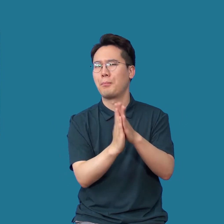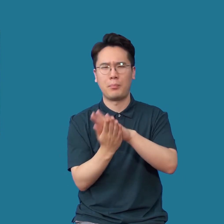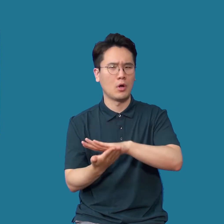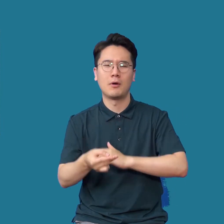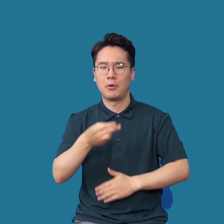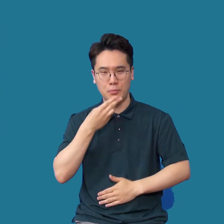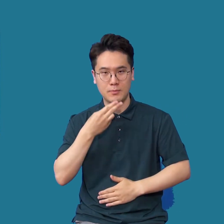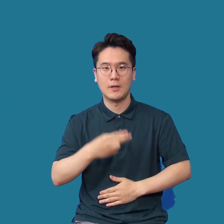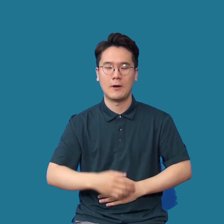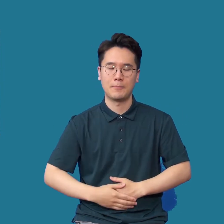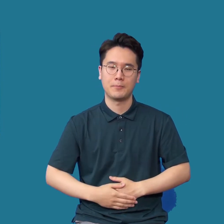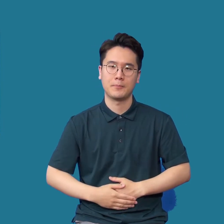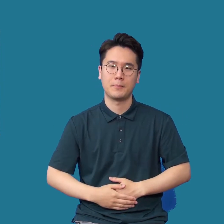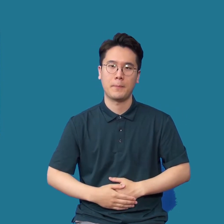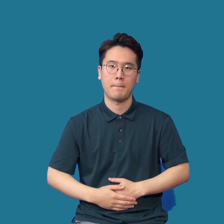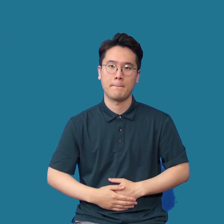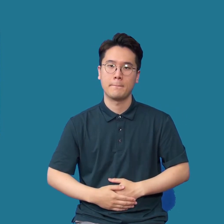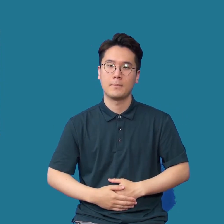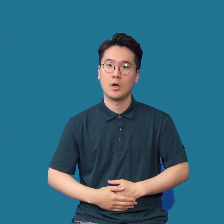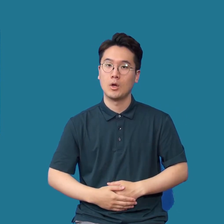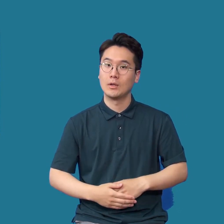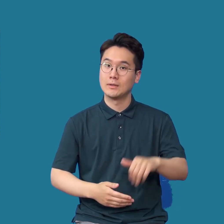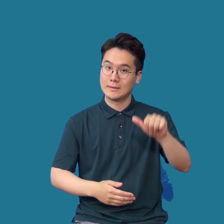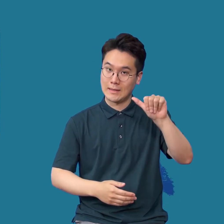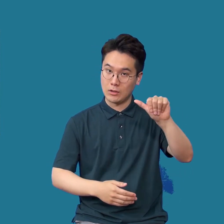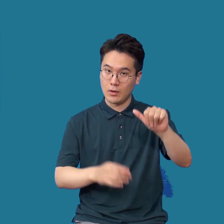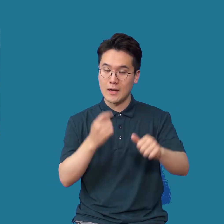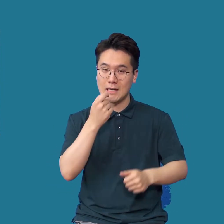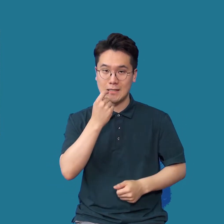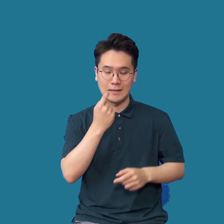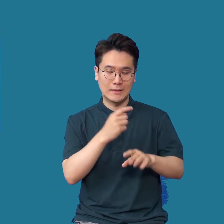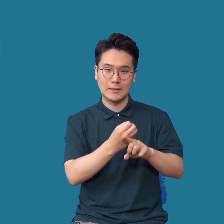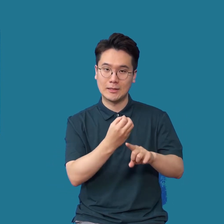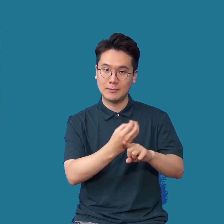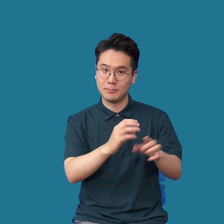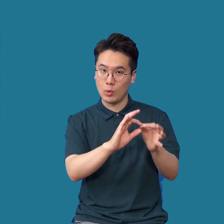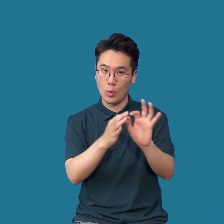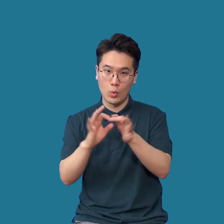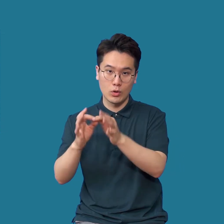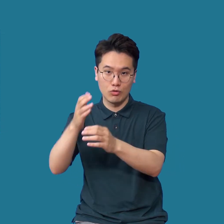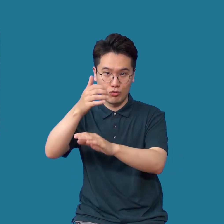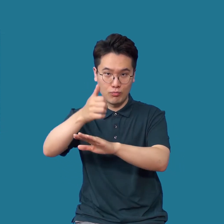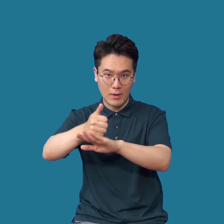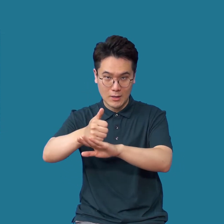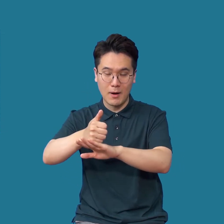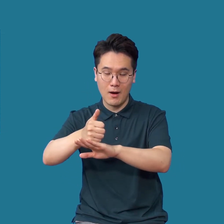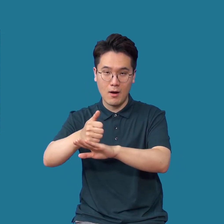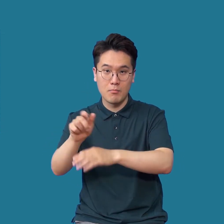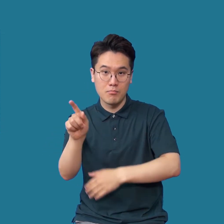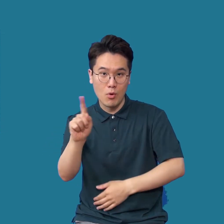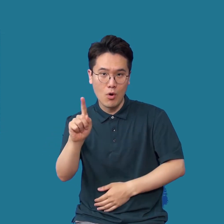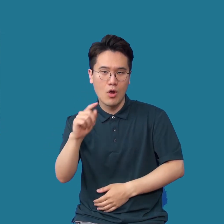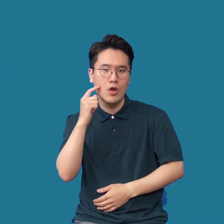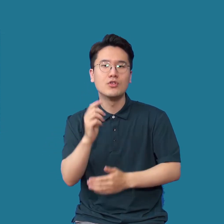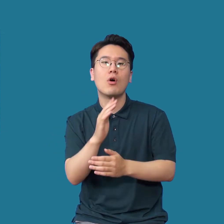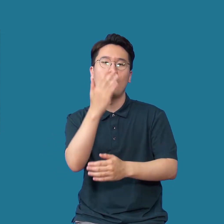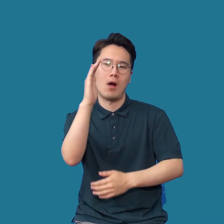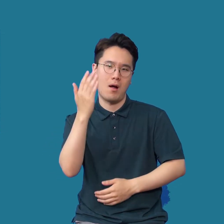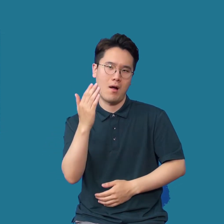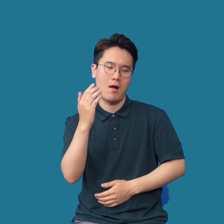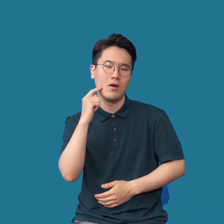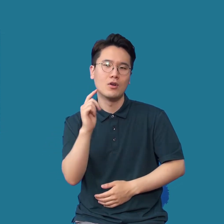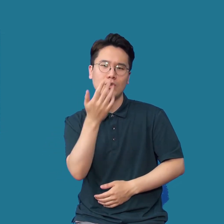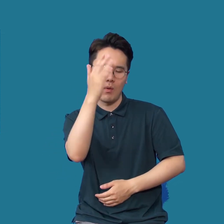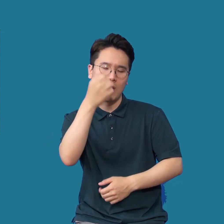또 5개 금고리 중에 제일 마지막이 영화인데 30절 보면 영화롭게 하셨느니라